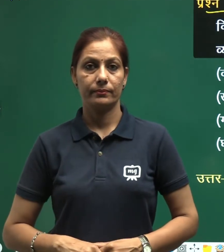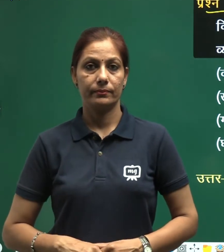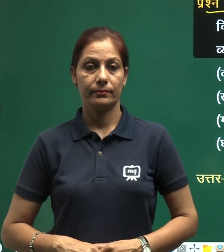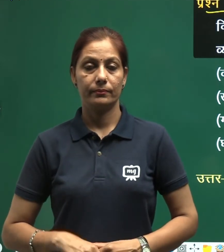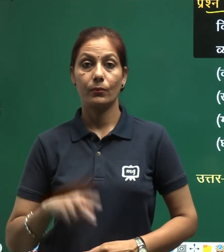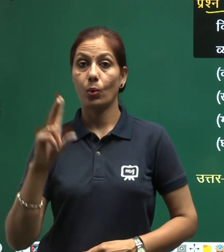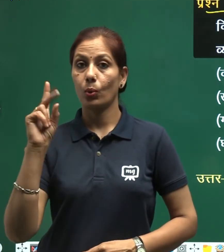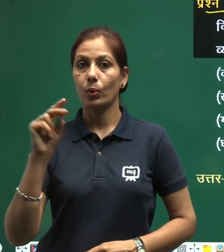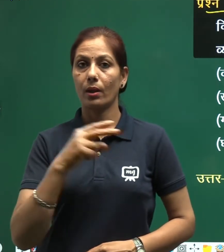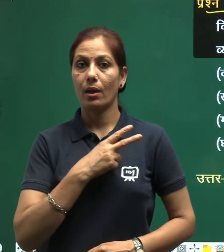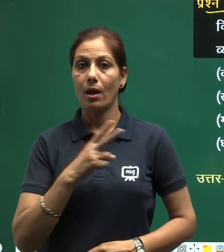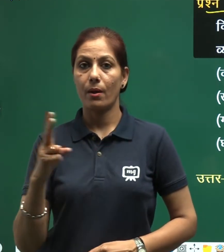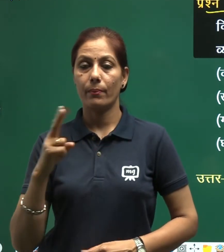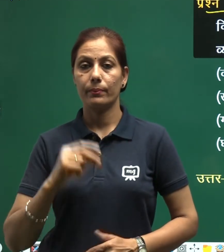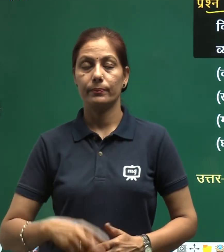दूसरा, डलहौजी।